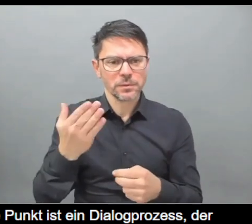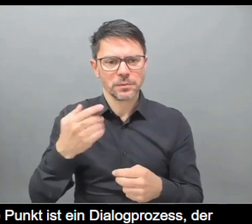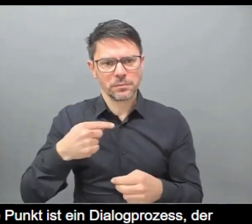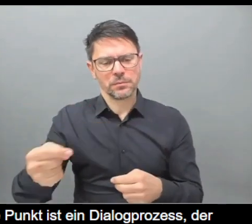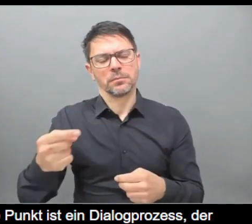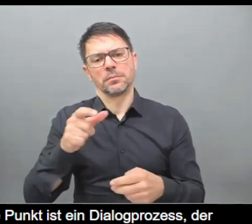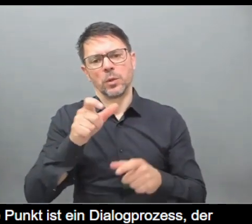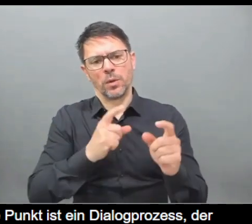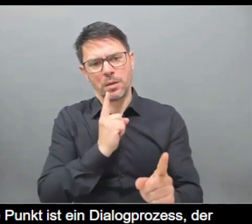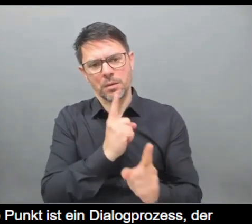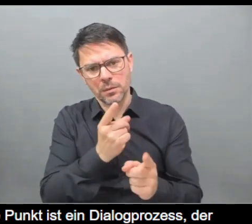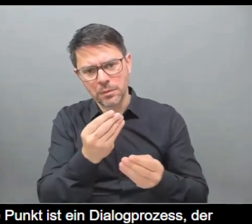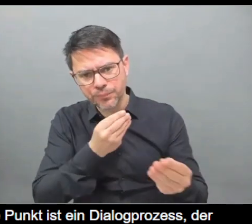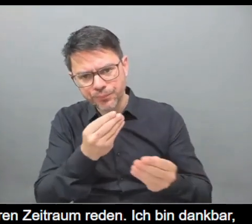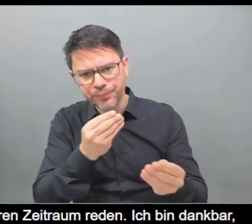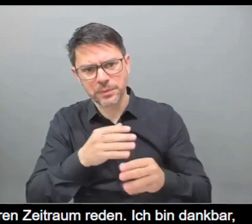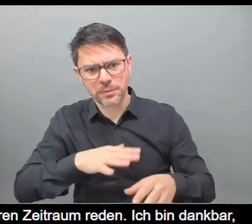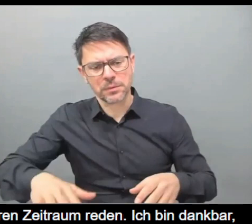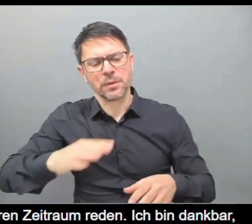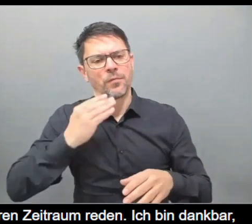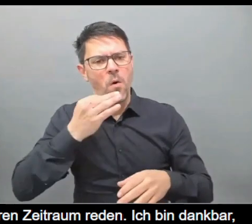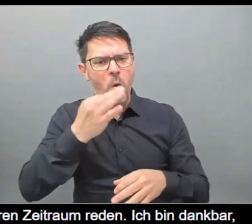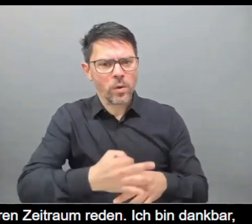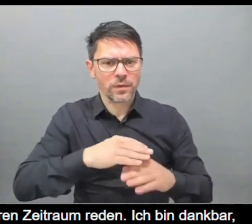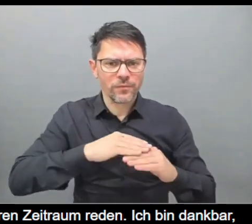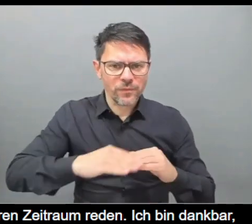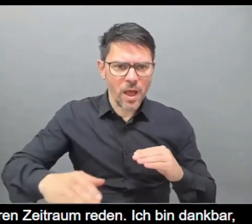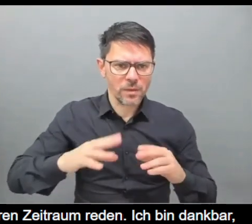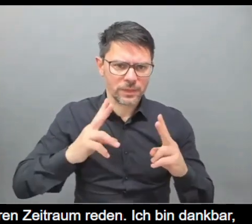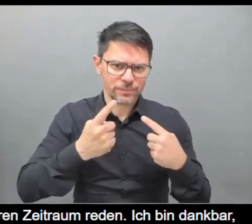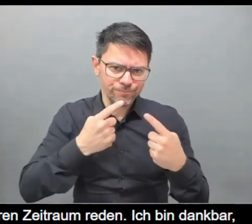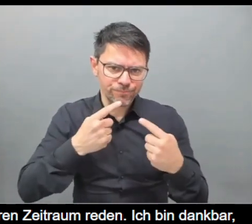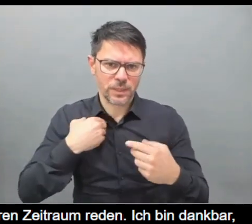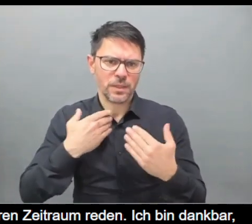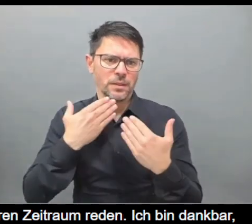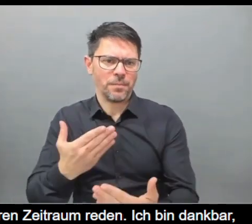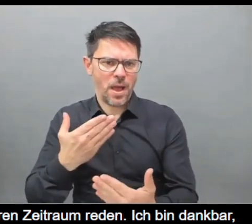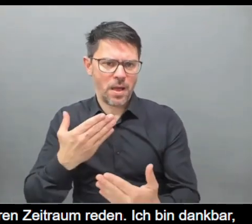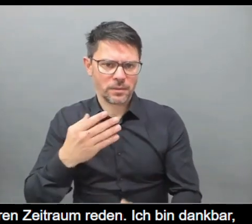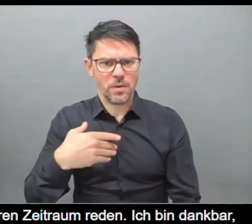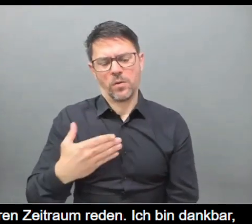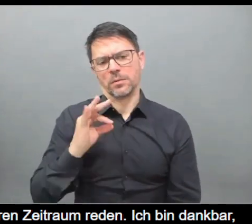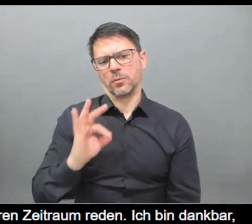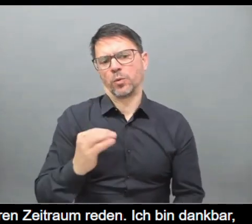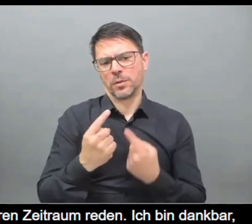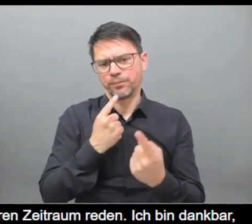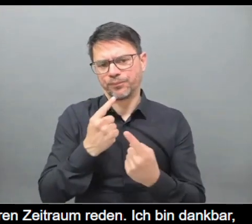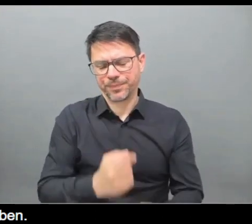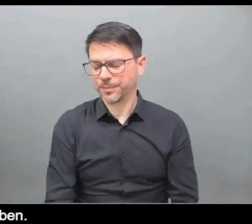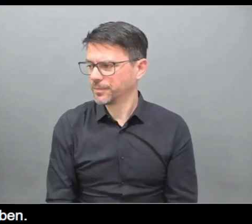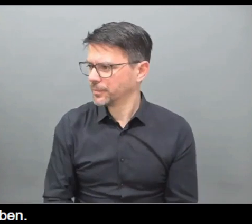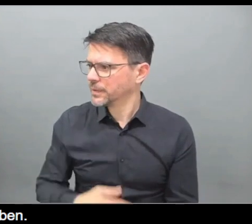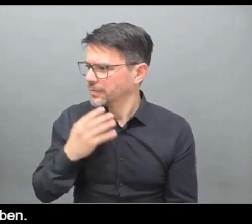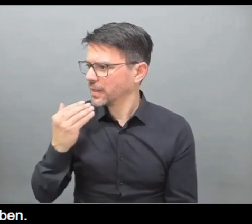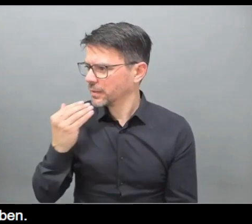meine sehr geehrten Damen und Herren, die Situation der Krankenhäuser erfüllt die kommunale Familie aktuell mit großer Sorge. Insofern sind